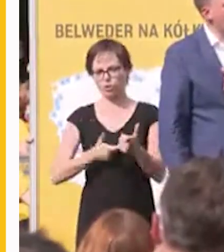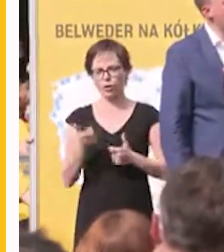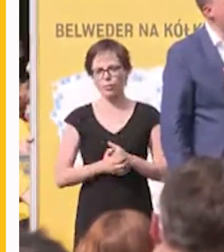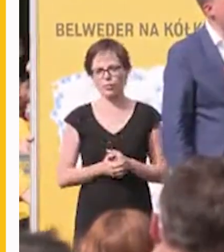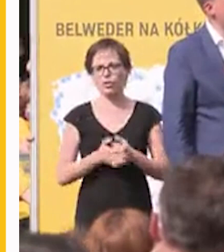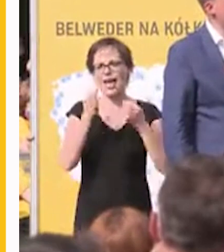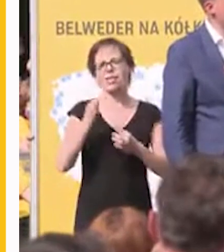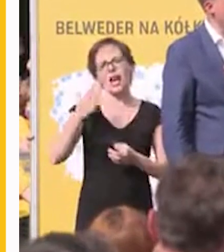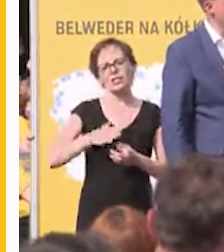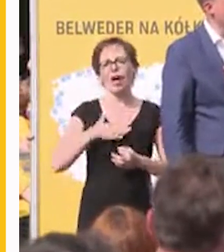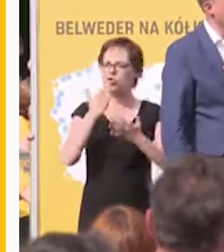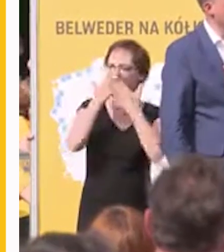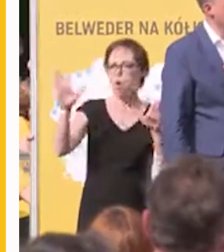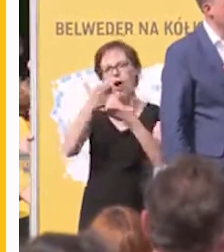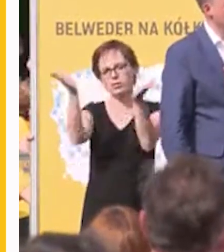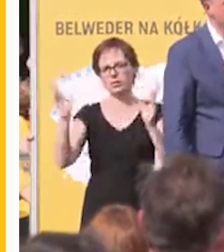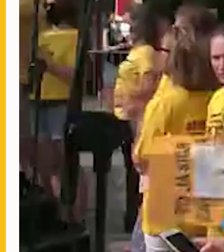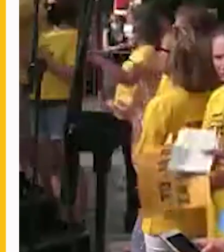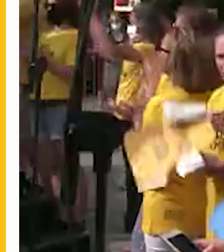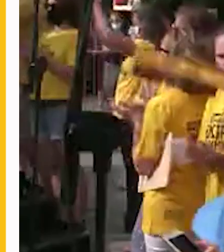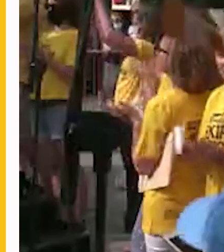Teraz pokażmy to wszystkim w niedzielę.